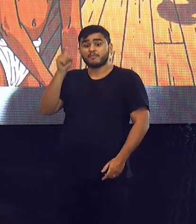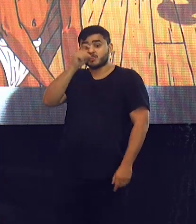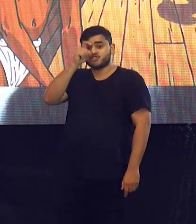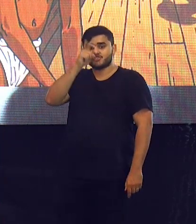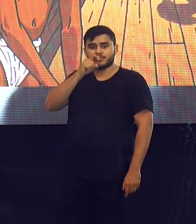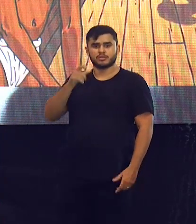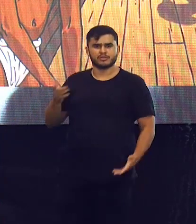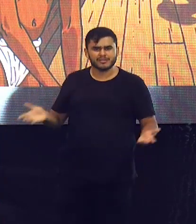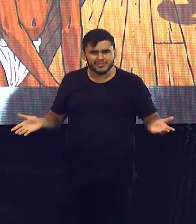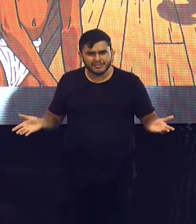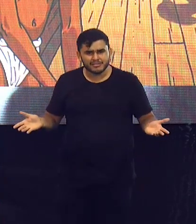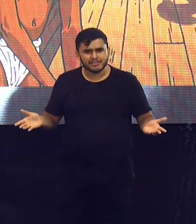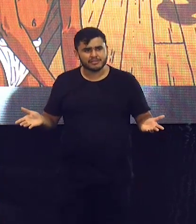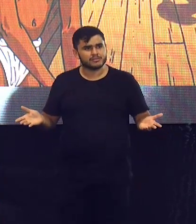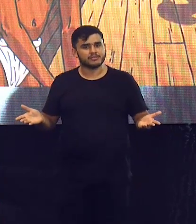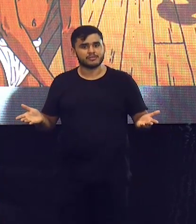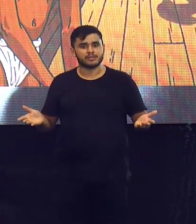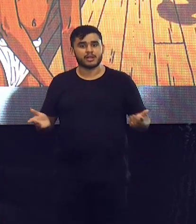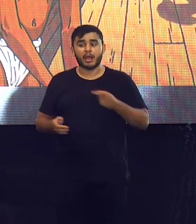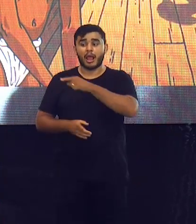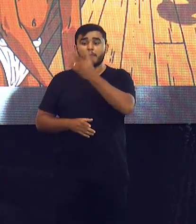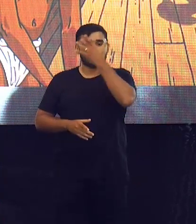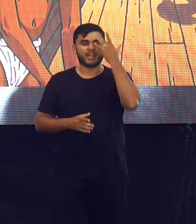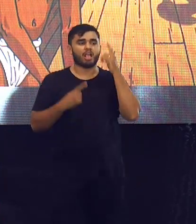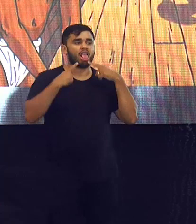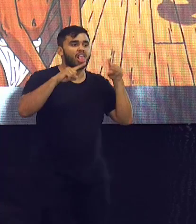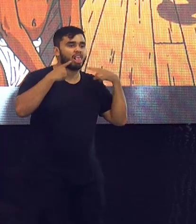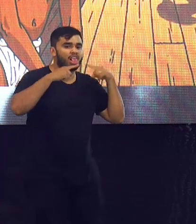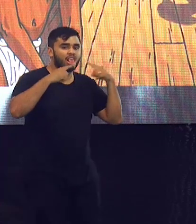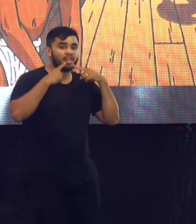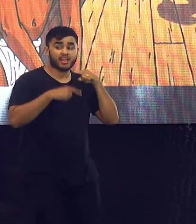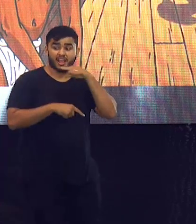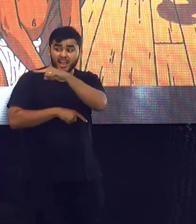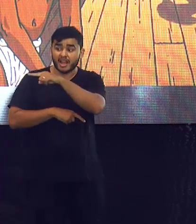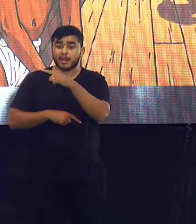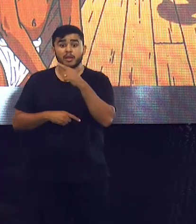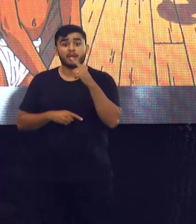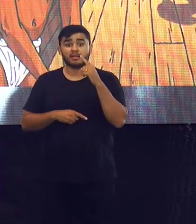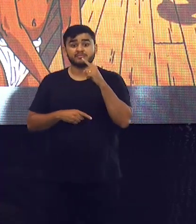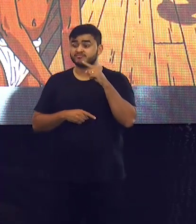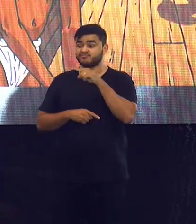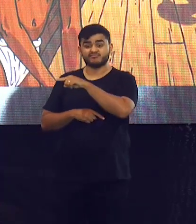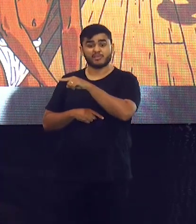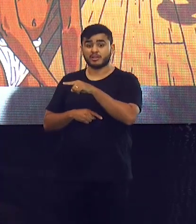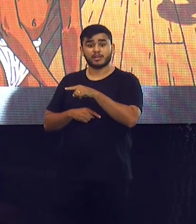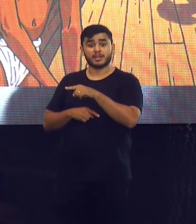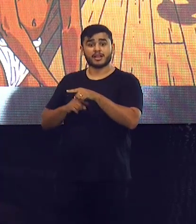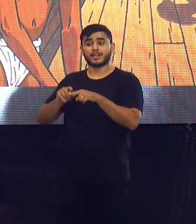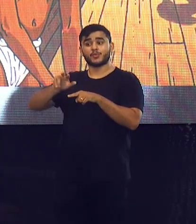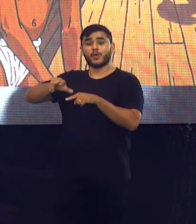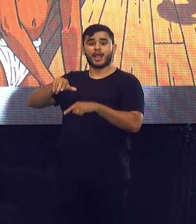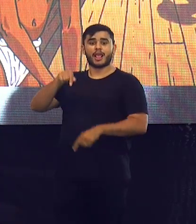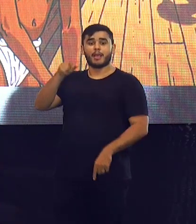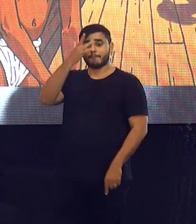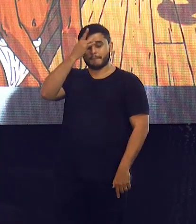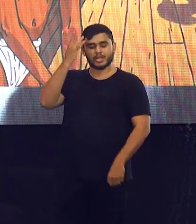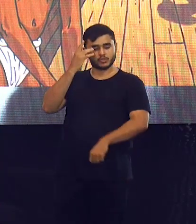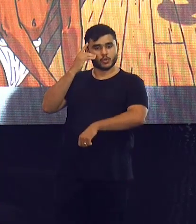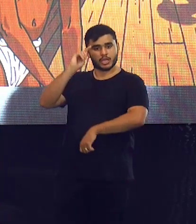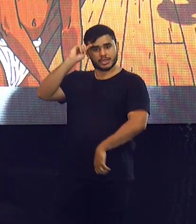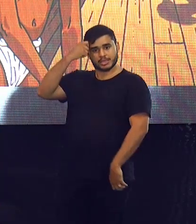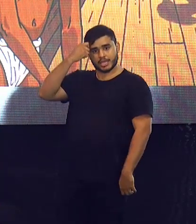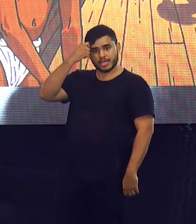E que as populações, principalmente as negras, hoje elas praticam um racismo inverso, que é